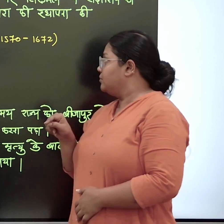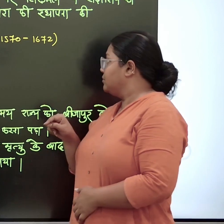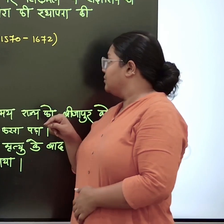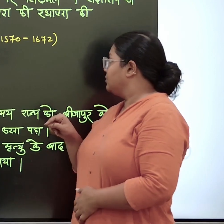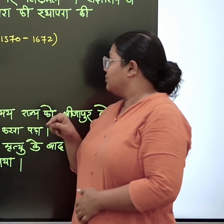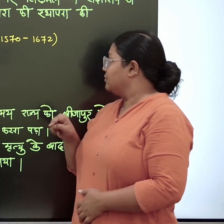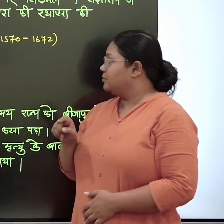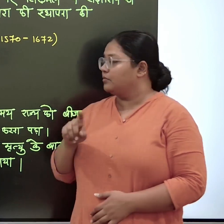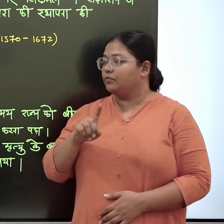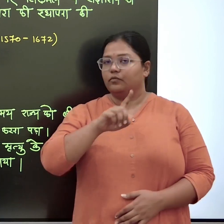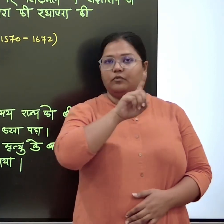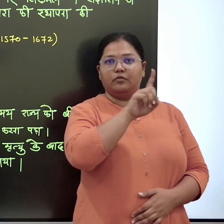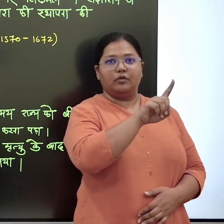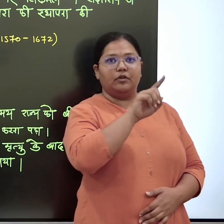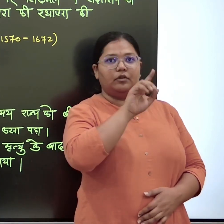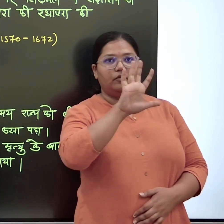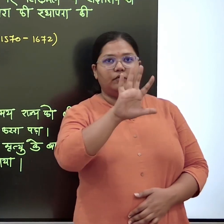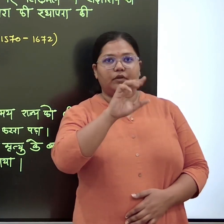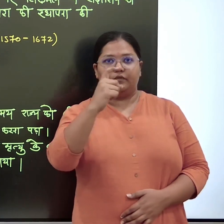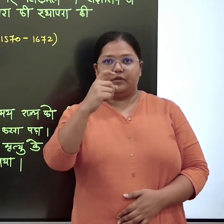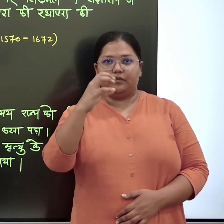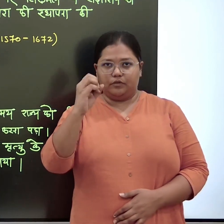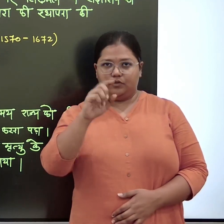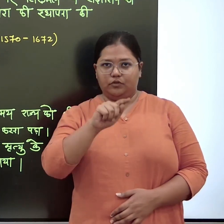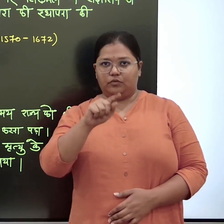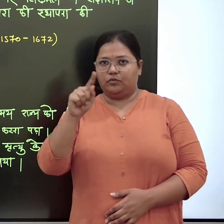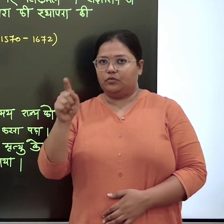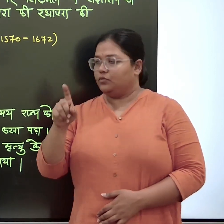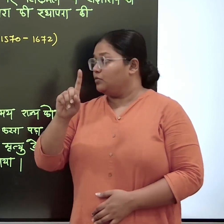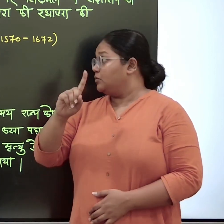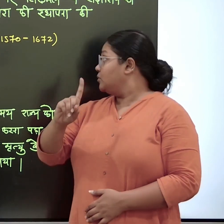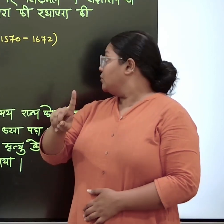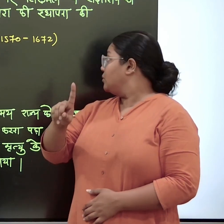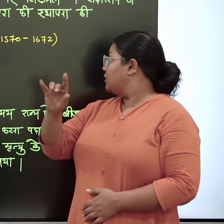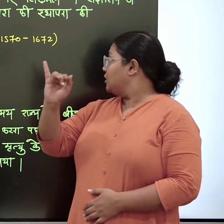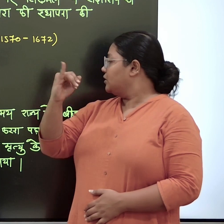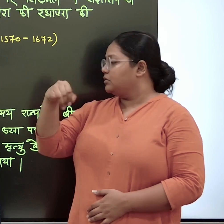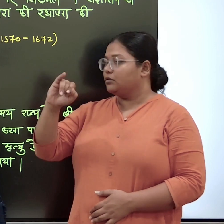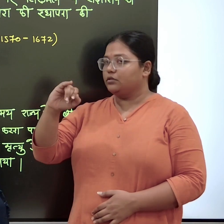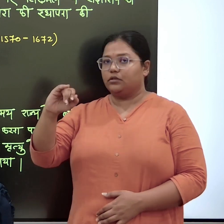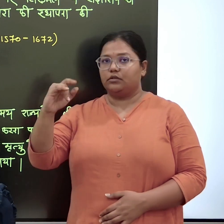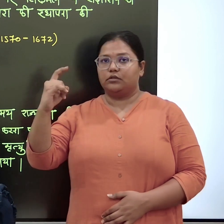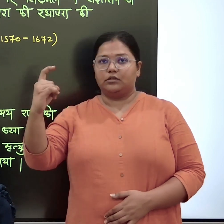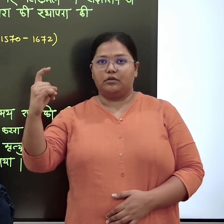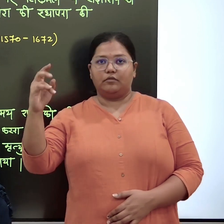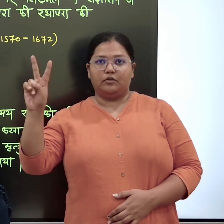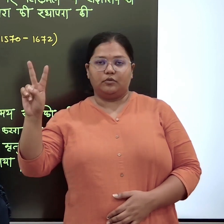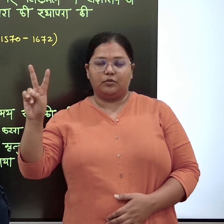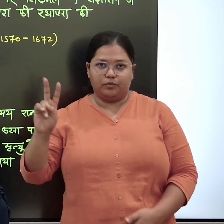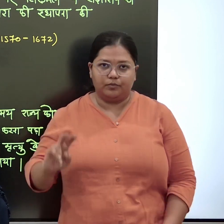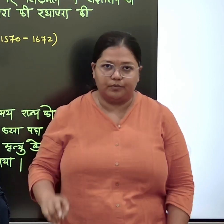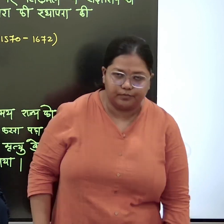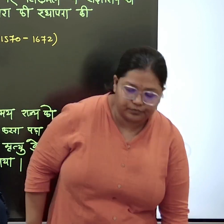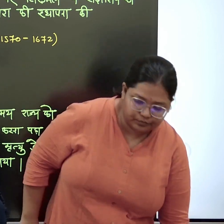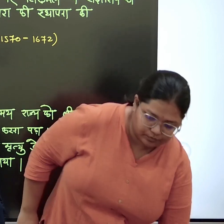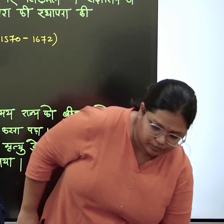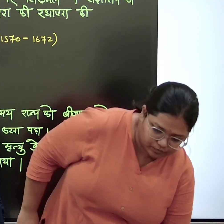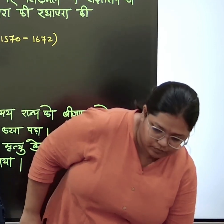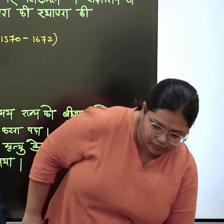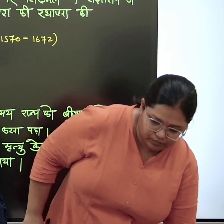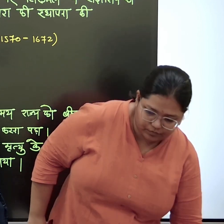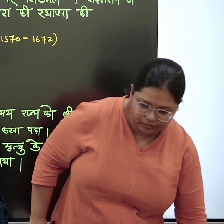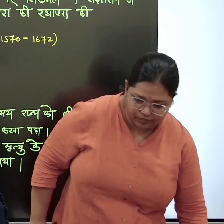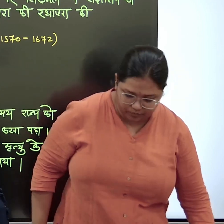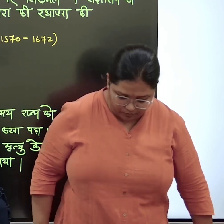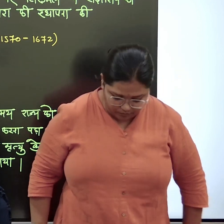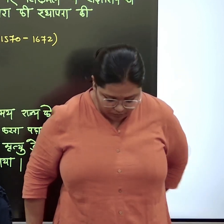तो सदाशिव जहाँ पर बैठकर शासन कर रहे थे ना, तो उस समय क्या हुआ था, उस समय उनके मंत्री